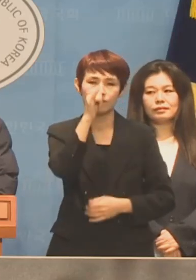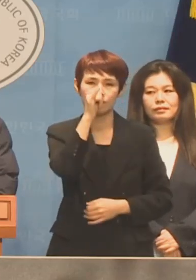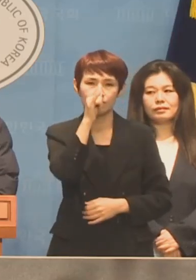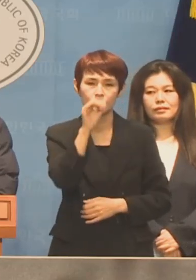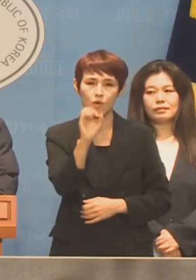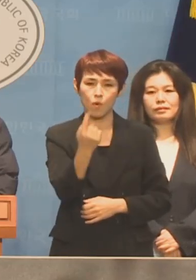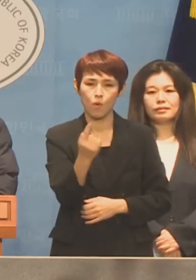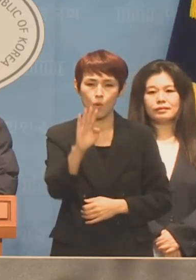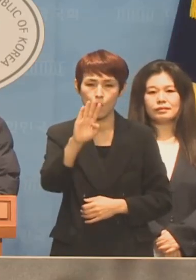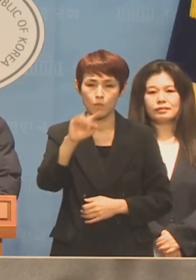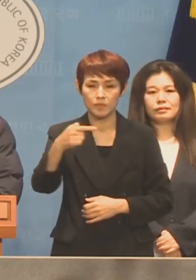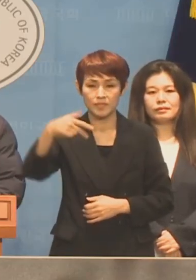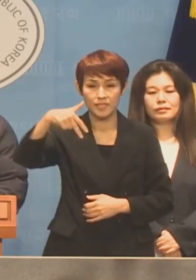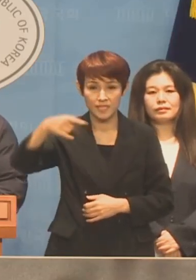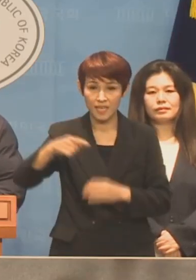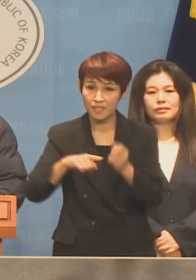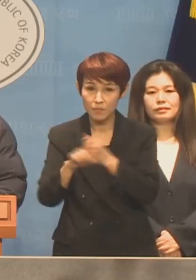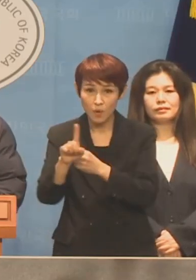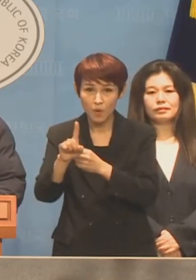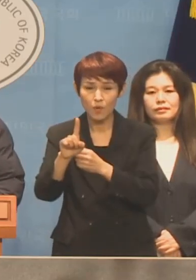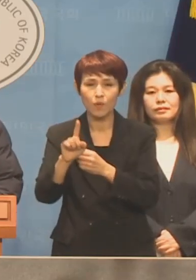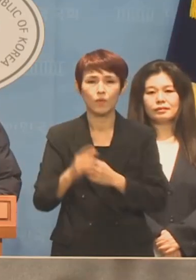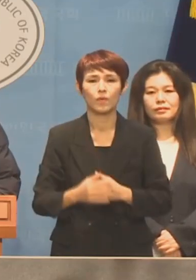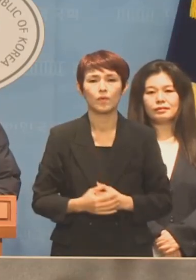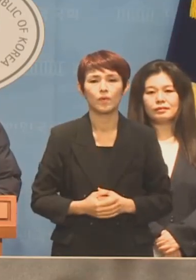오브제라는 건 뭔가 하면은 그리는